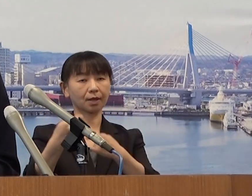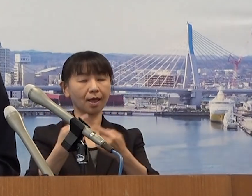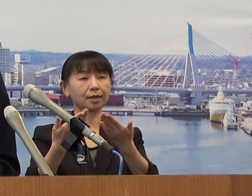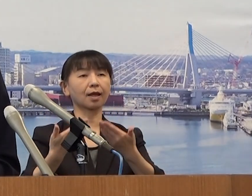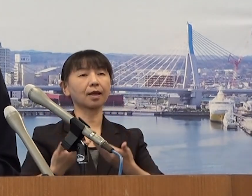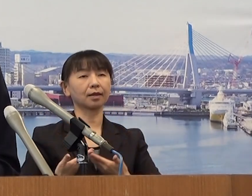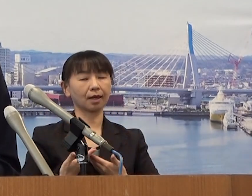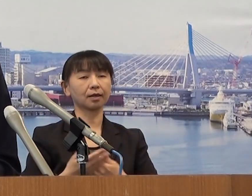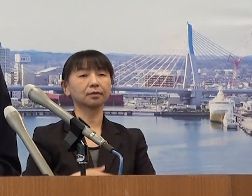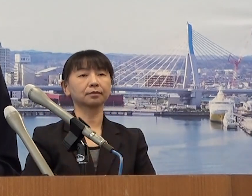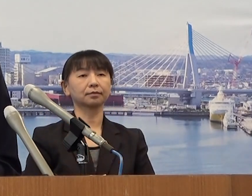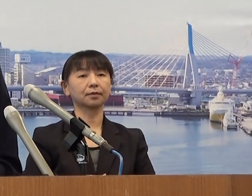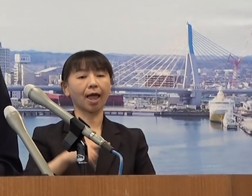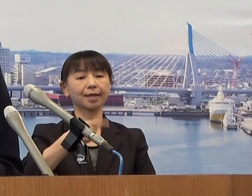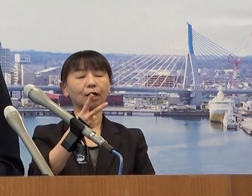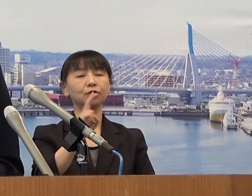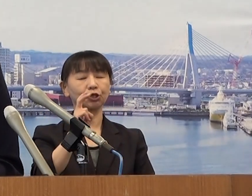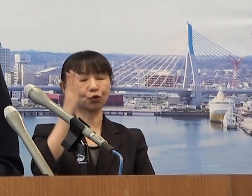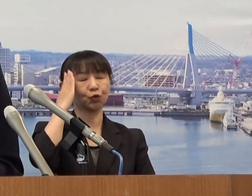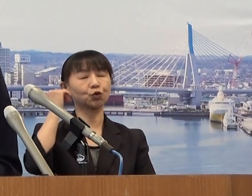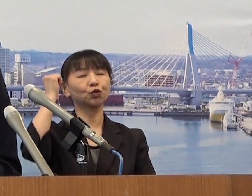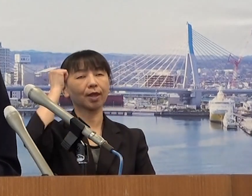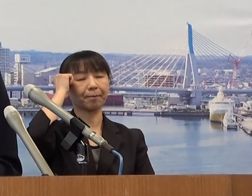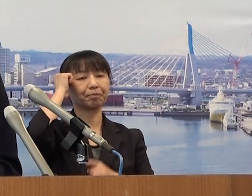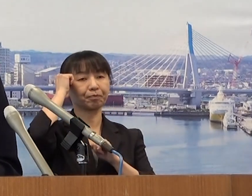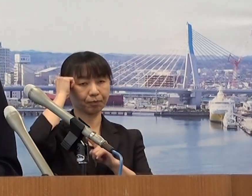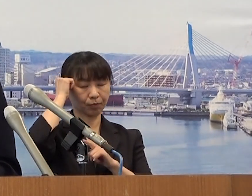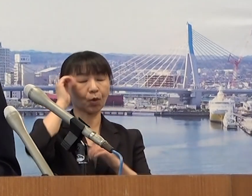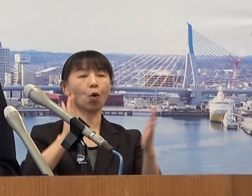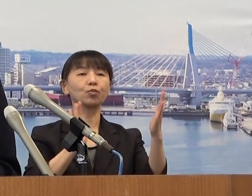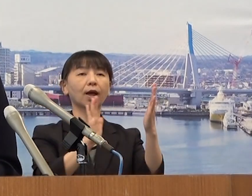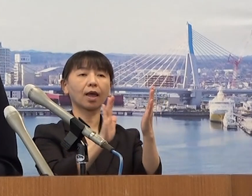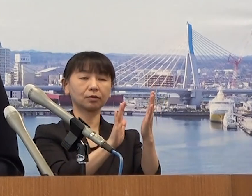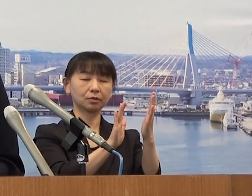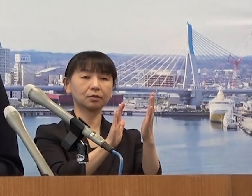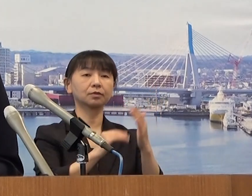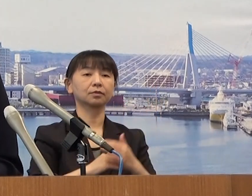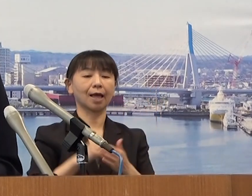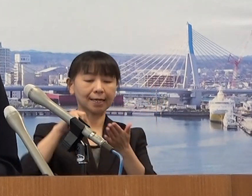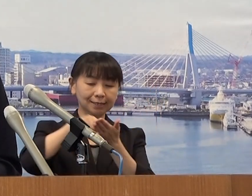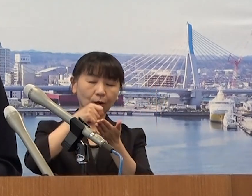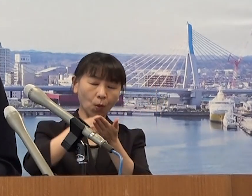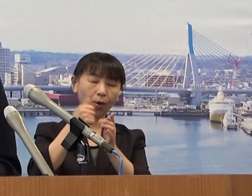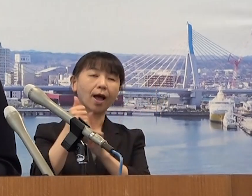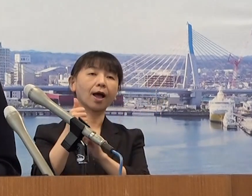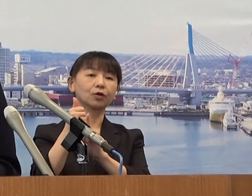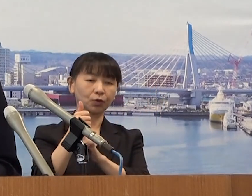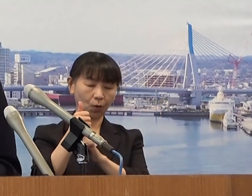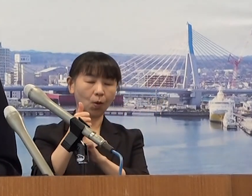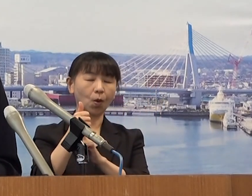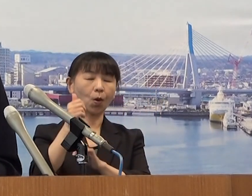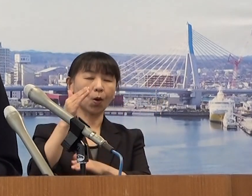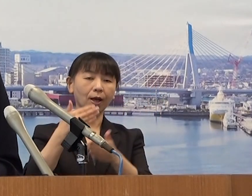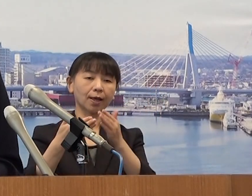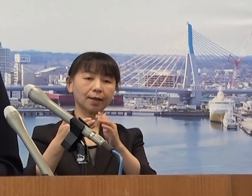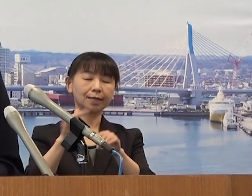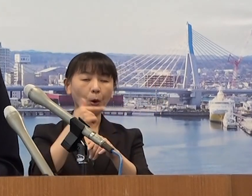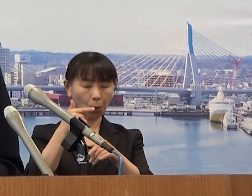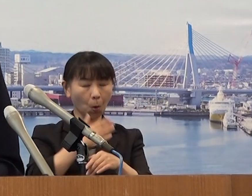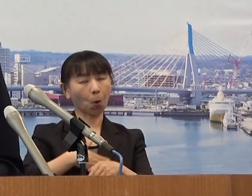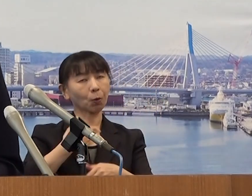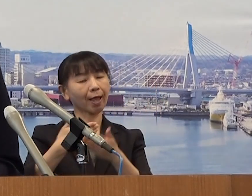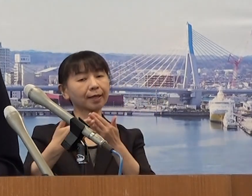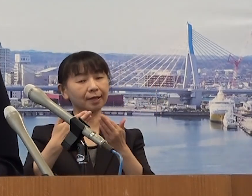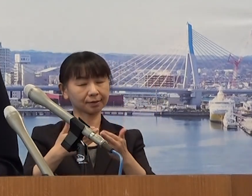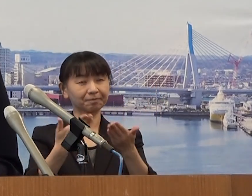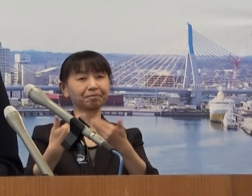ただき、生誕120年を迎えられました志向画伯の芸業を体感していただ